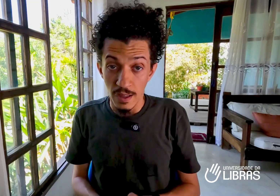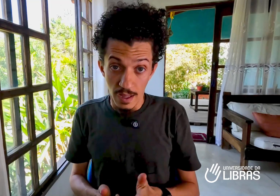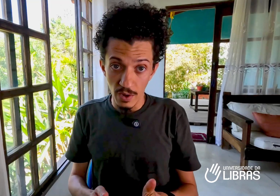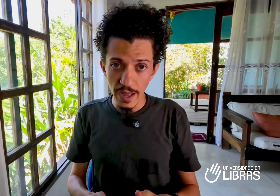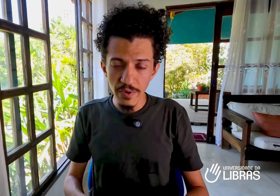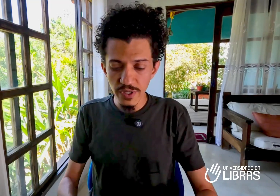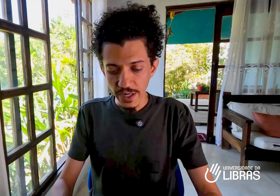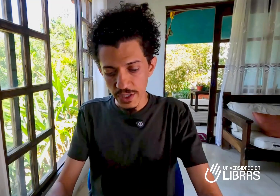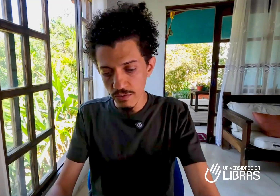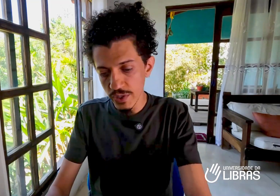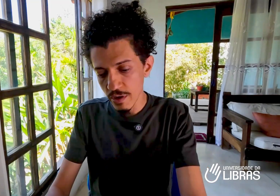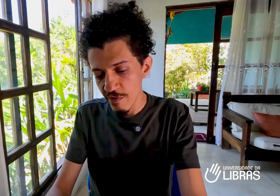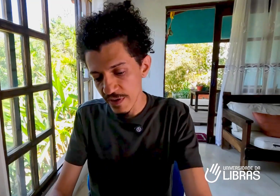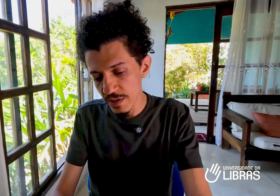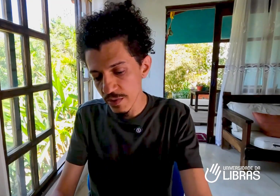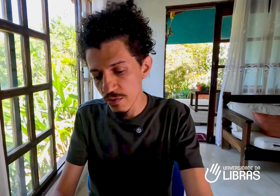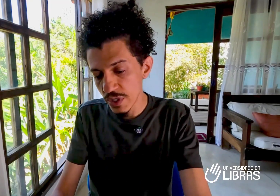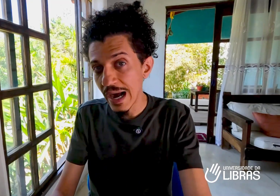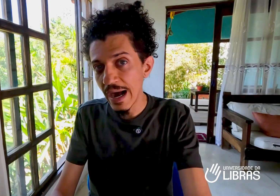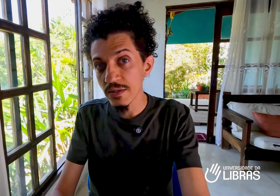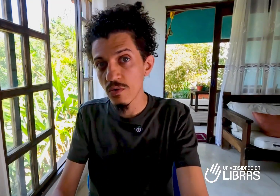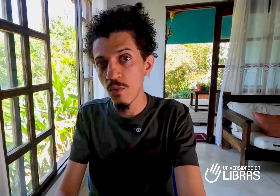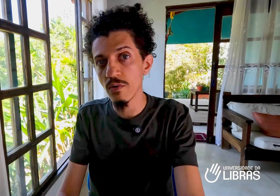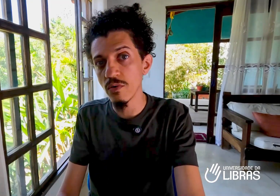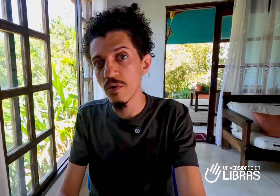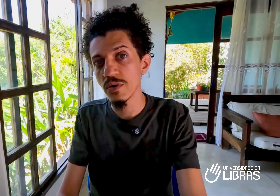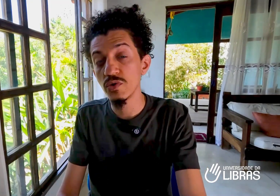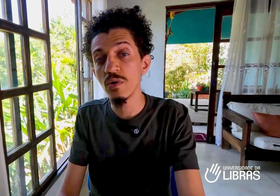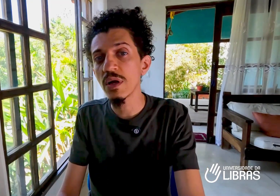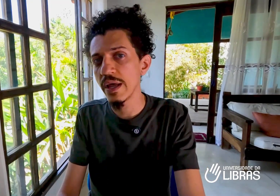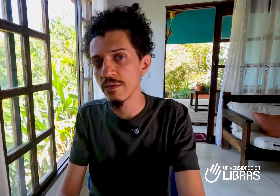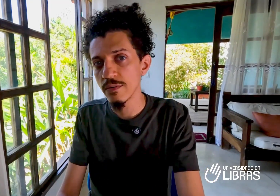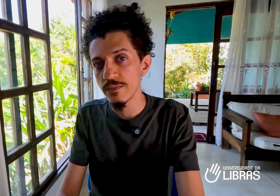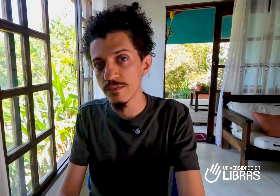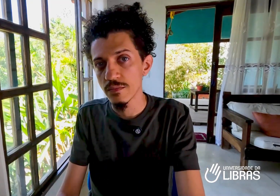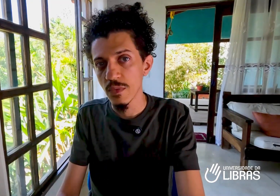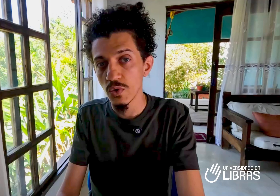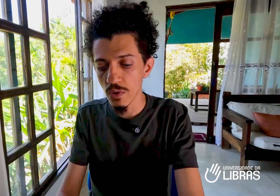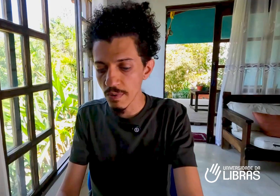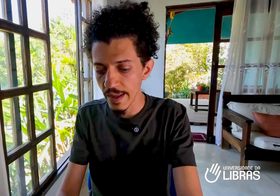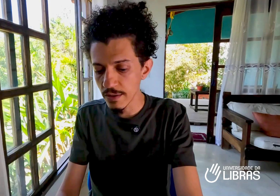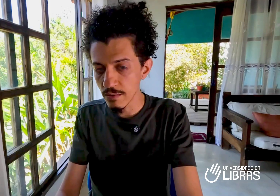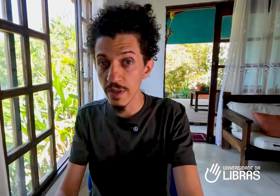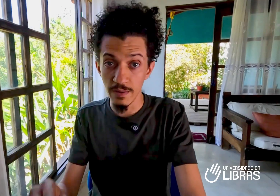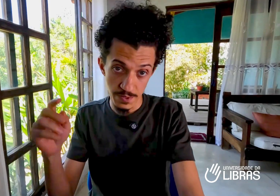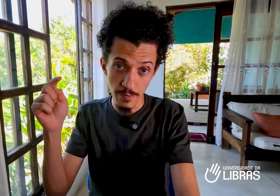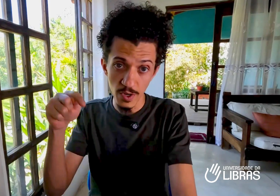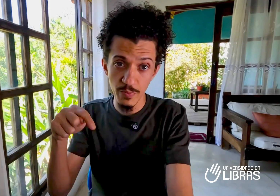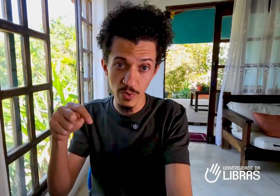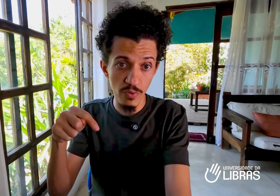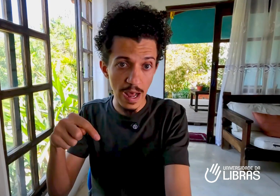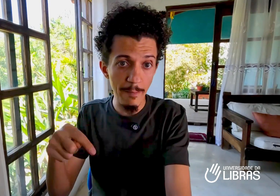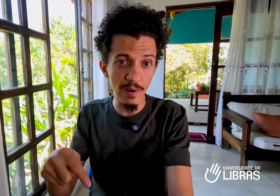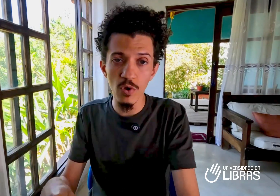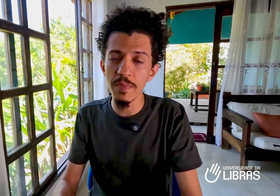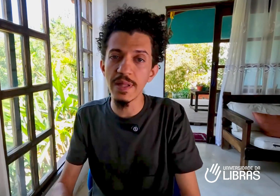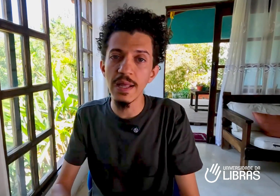Eu lembro direitinho um dia que eu fui fazer um estudo de caso com um aluno nosso, John Clayton. O John Clayton, e você pode procurar pelo nome dele